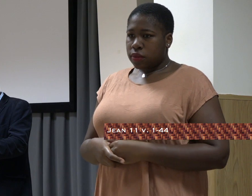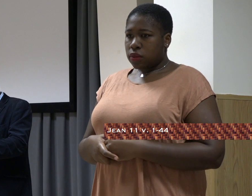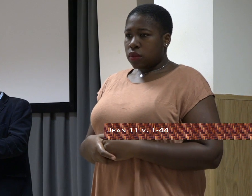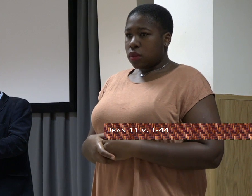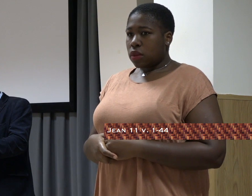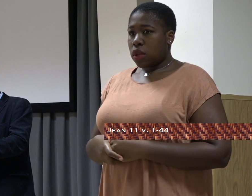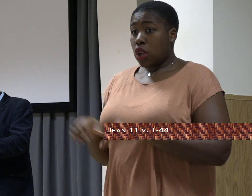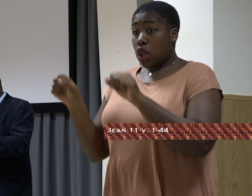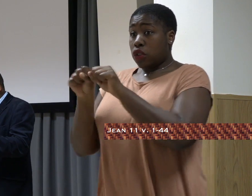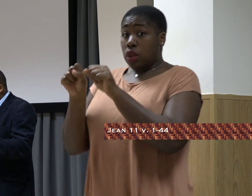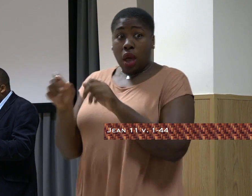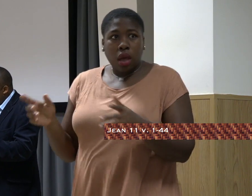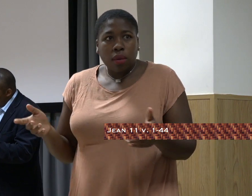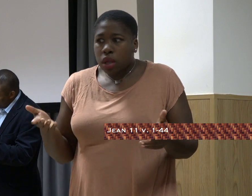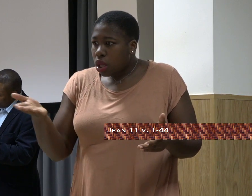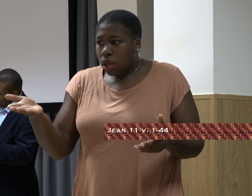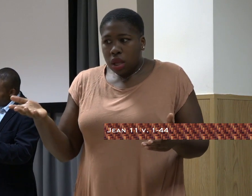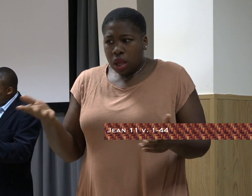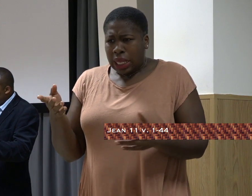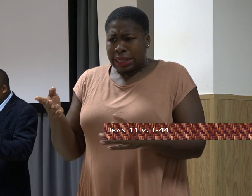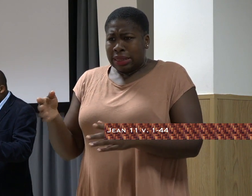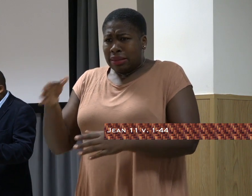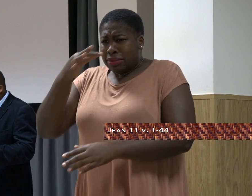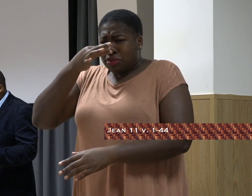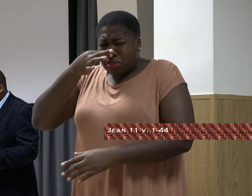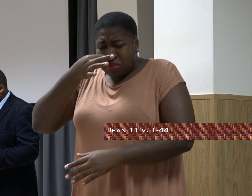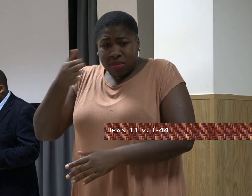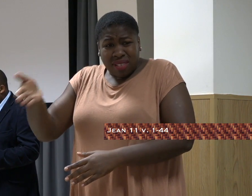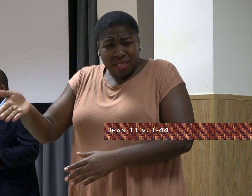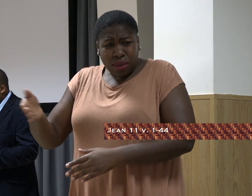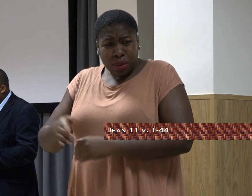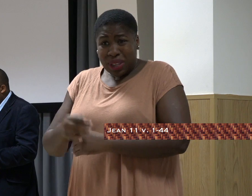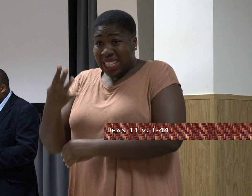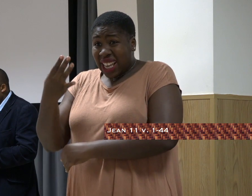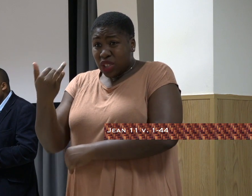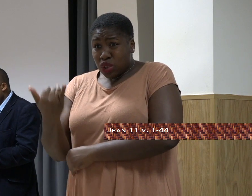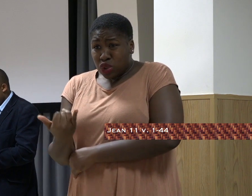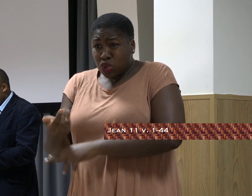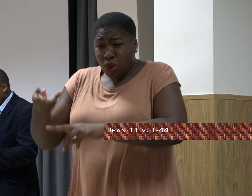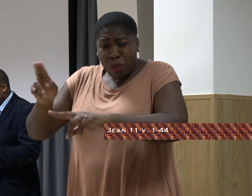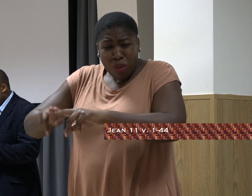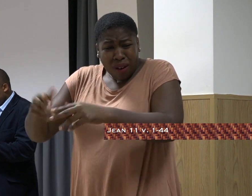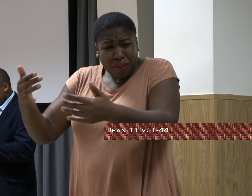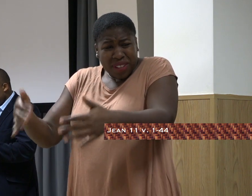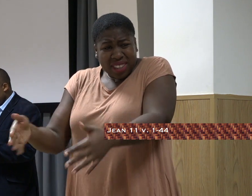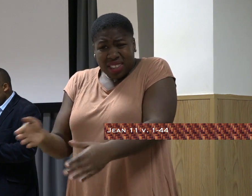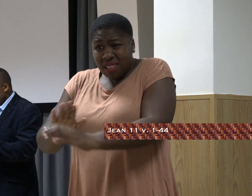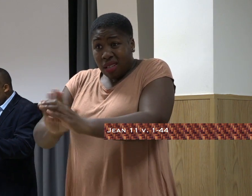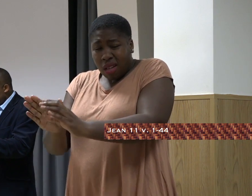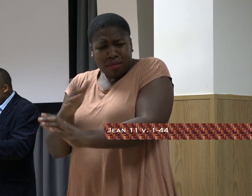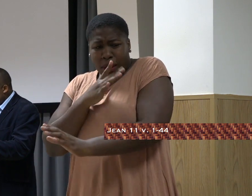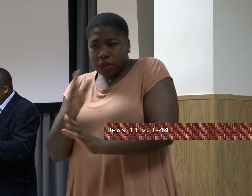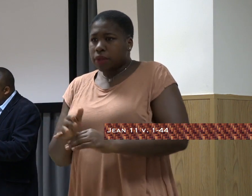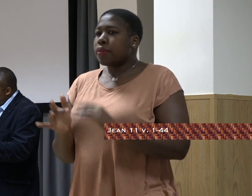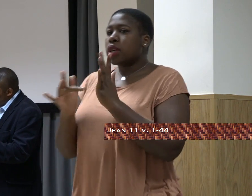Marthe, la sœur du mort, lui dit, Seigneur, il sent déjà, car il y a 4 jours qu'il est là. Jésus